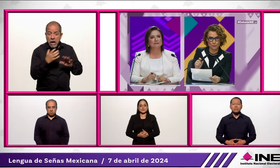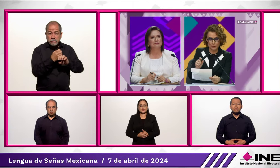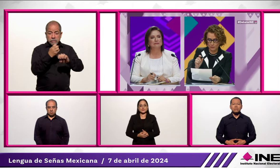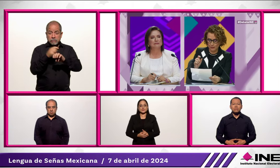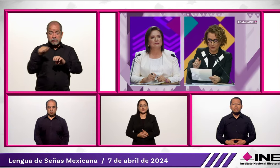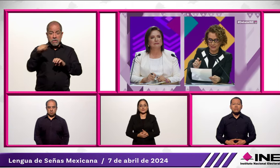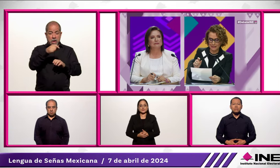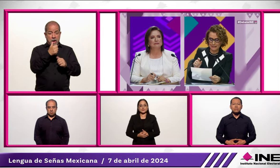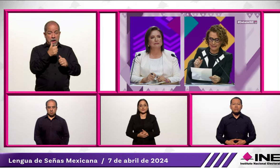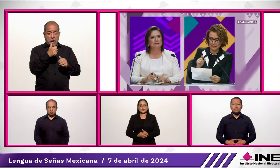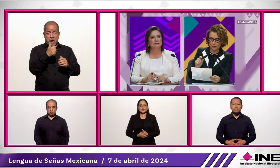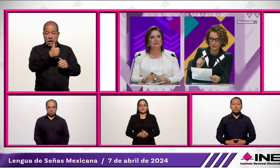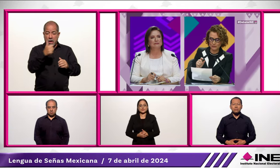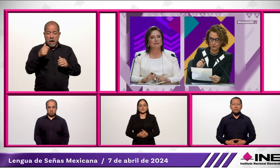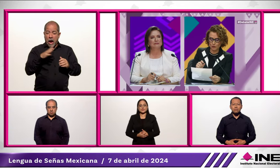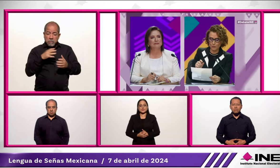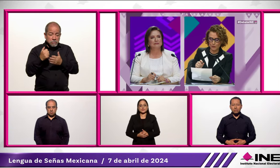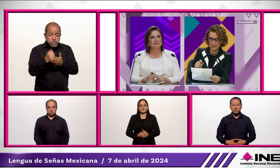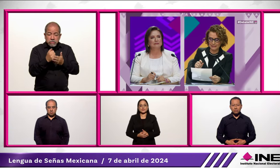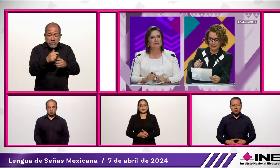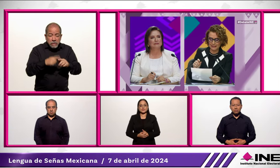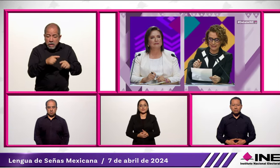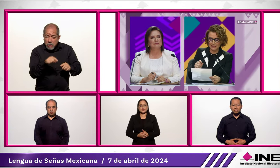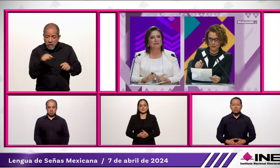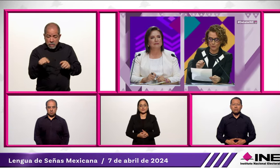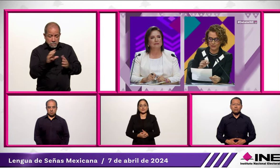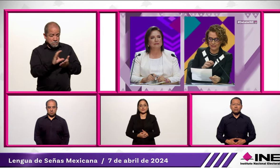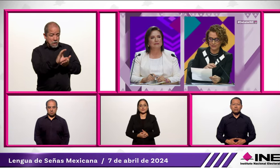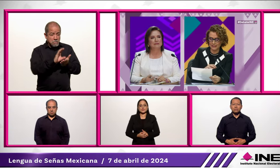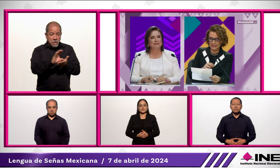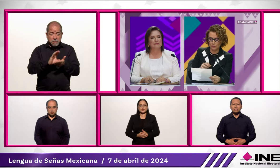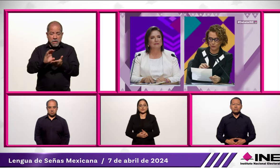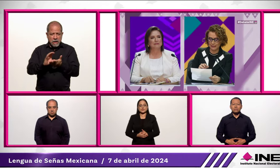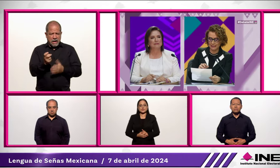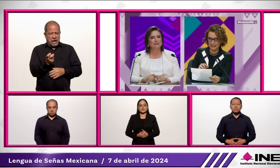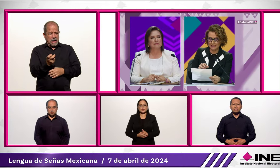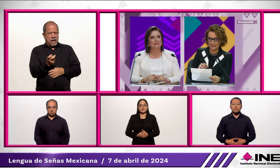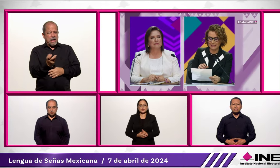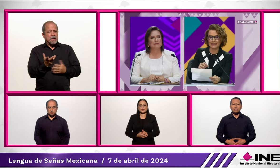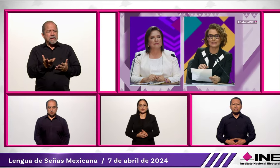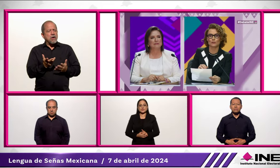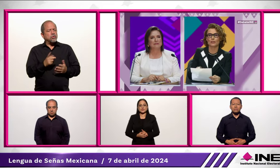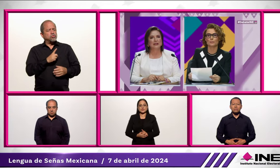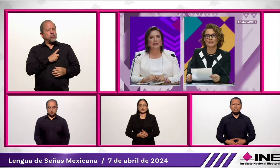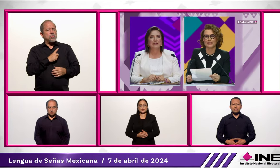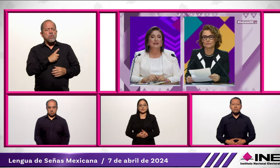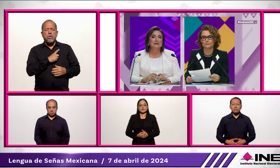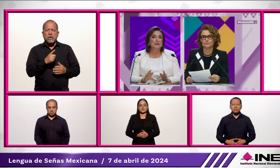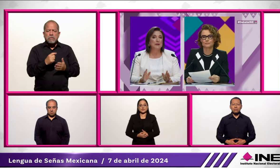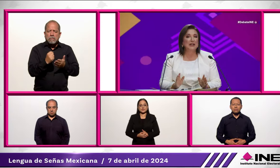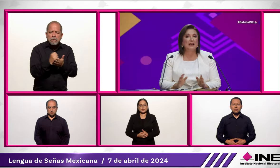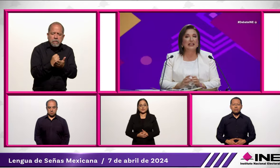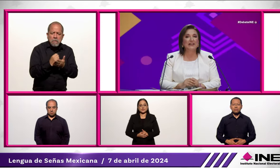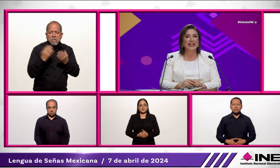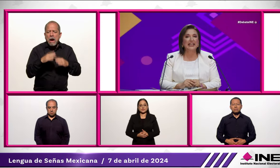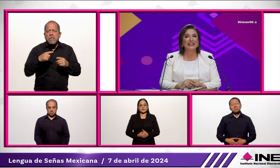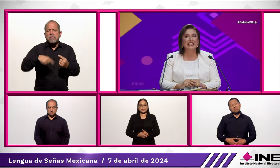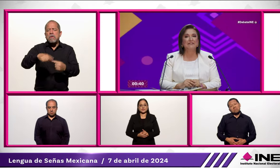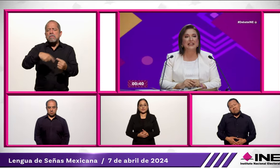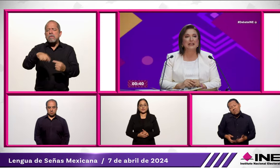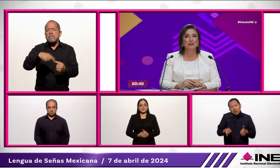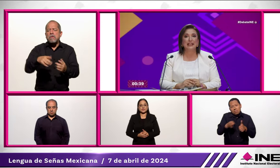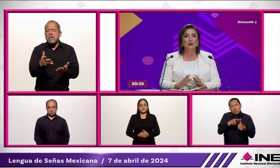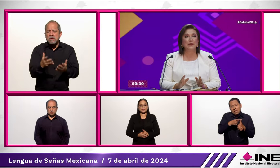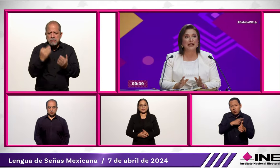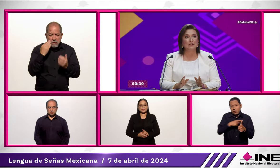el presupuesto anual y que los gastos solo puedan hacerse desde ahí por transferencias o tarjetas de crédito? ¿Qué opina? Primero que debería quitar